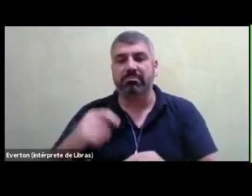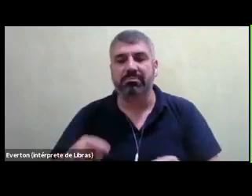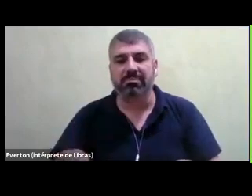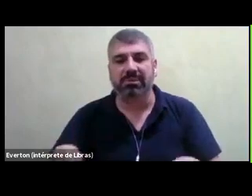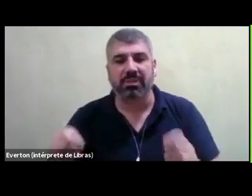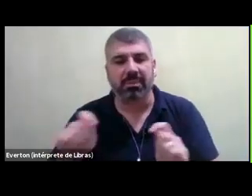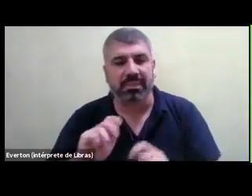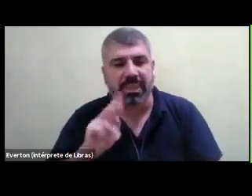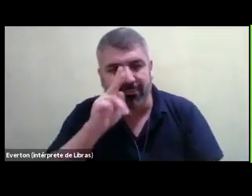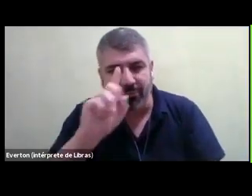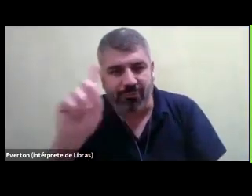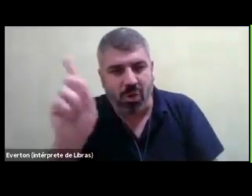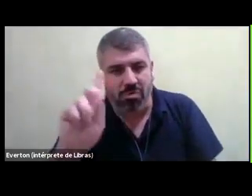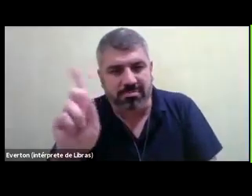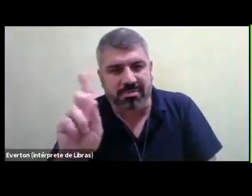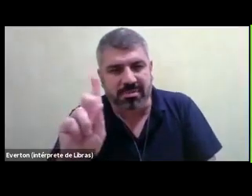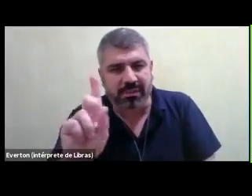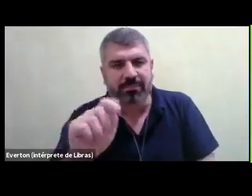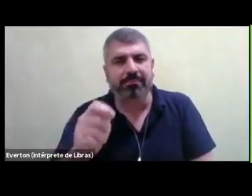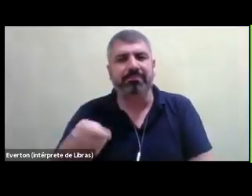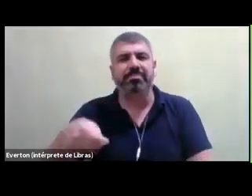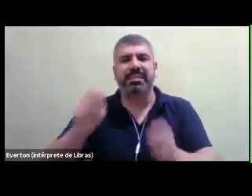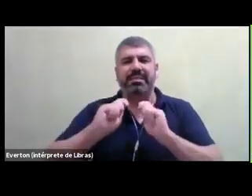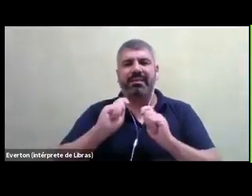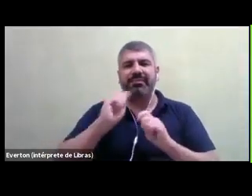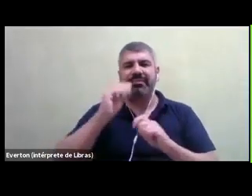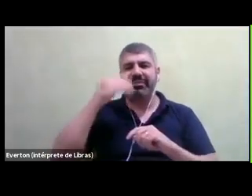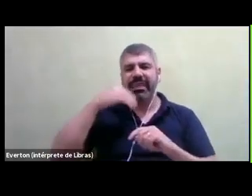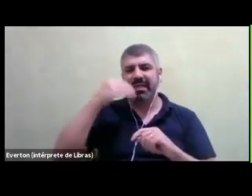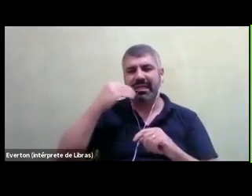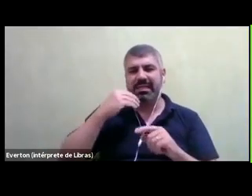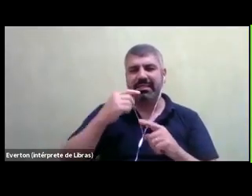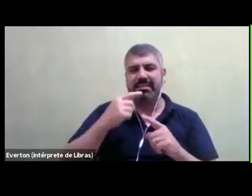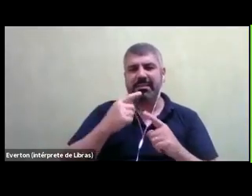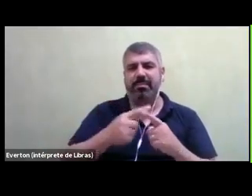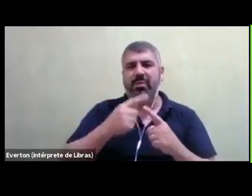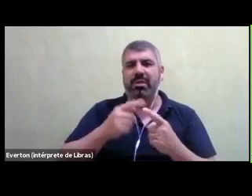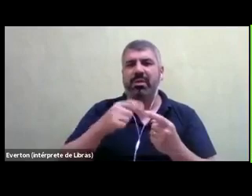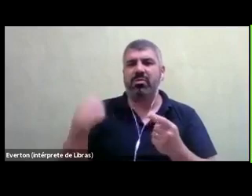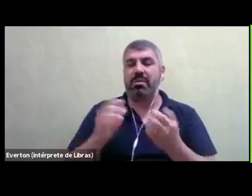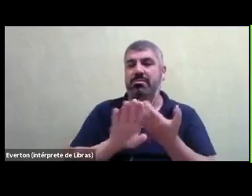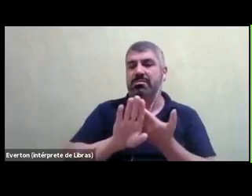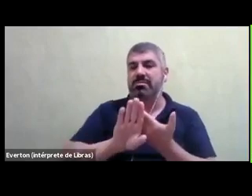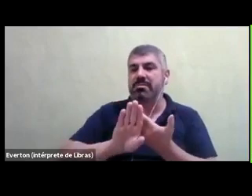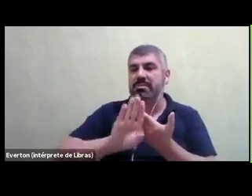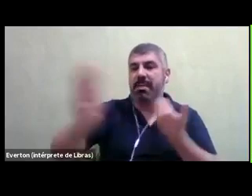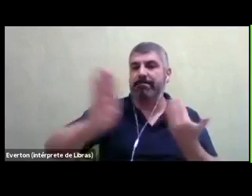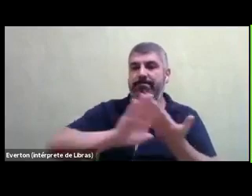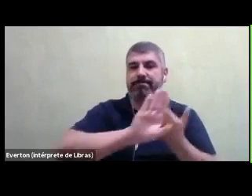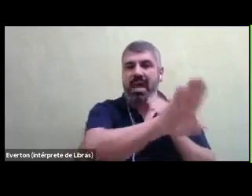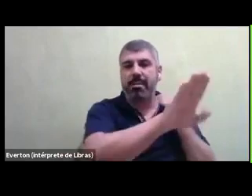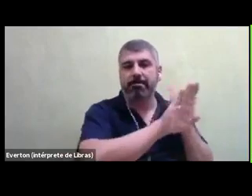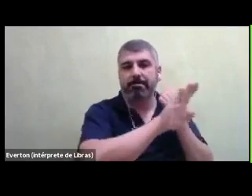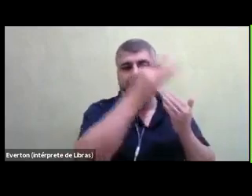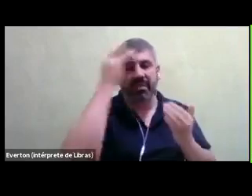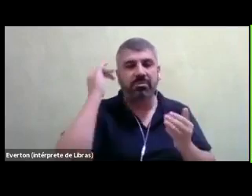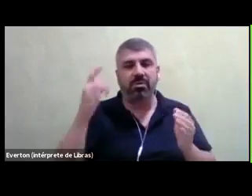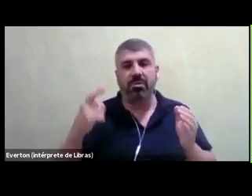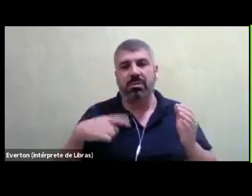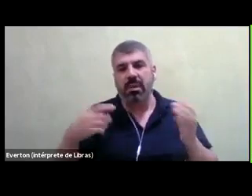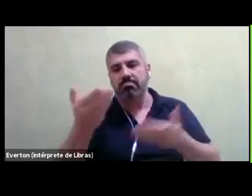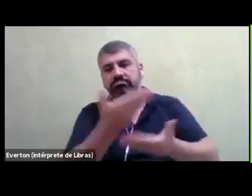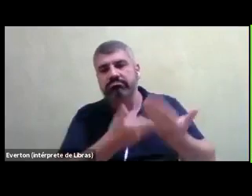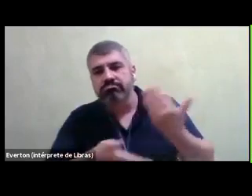pelo contrário, nos enfraquece ainda mais, nos separa de quem poderia estar fazendo uma interlocução potente com a